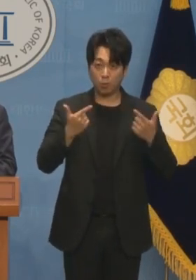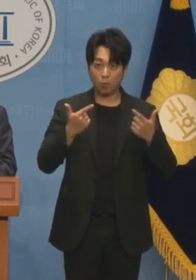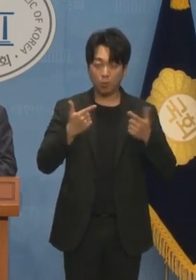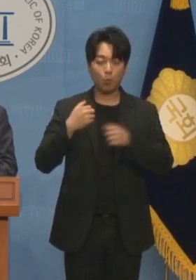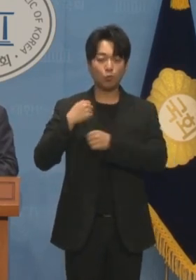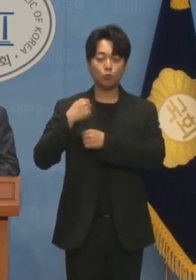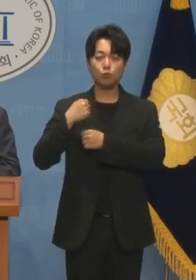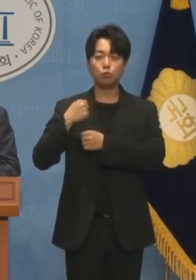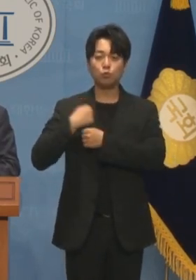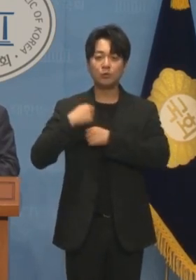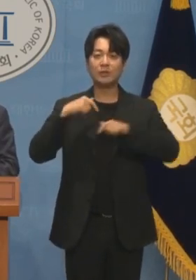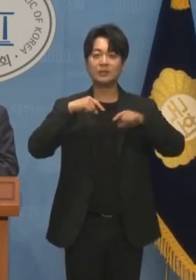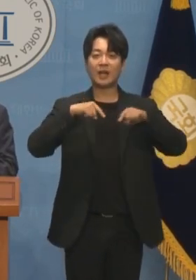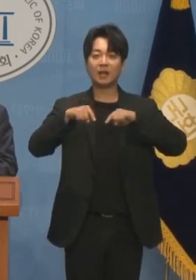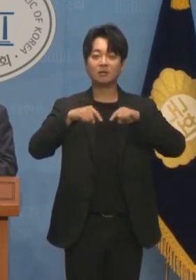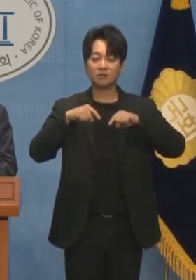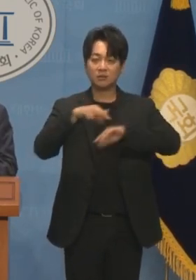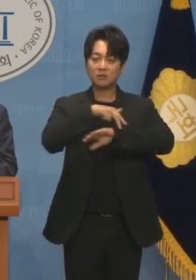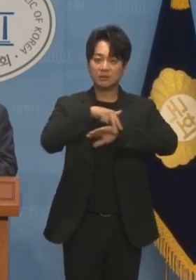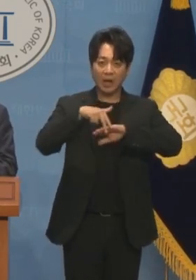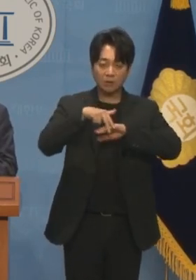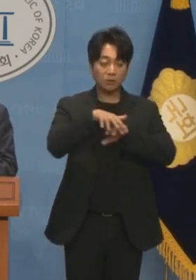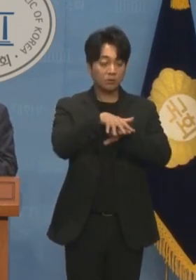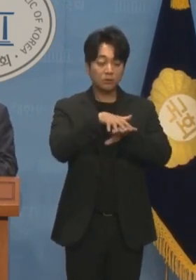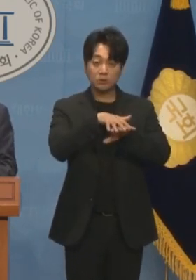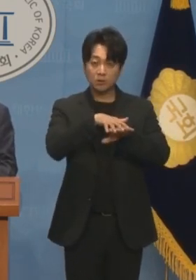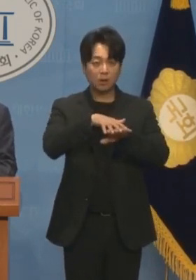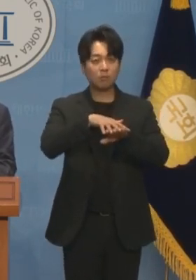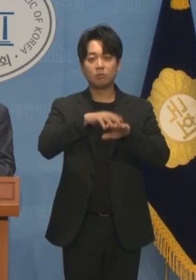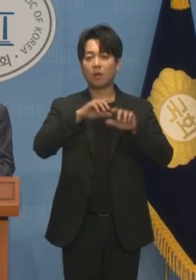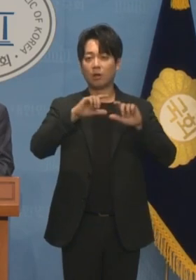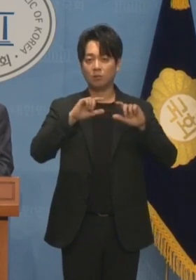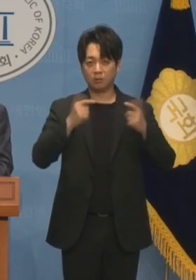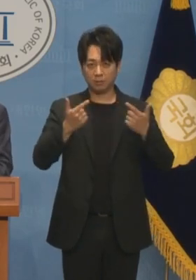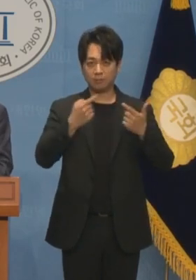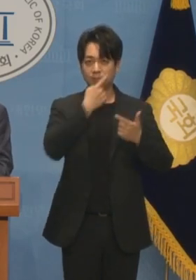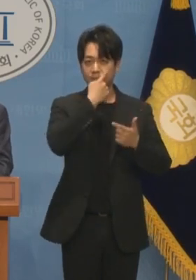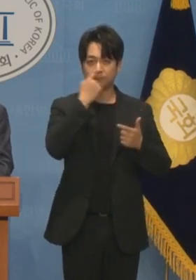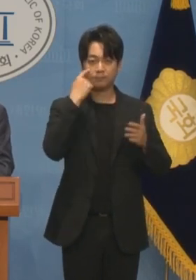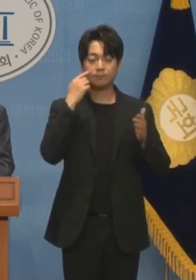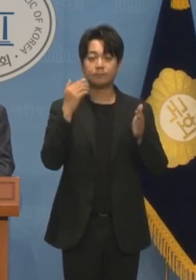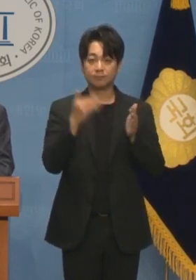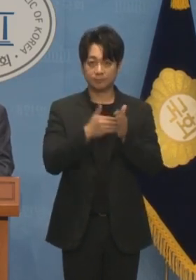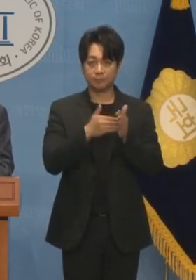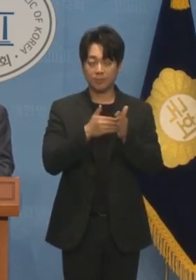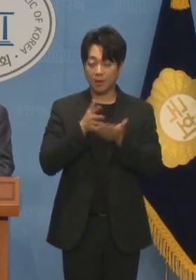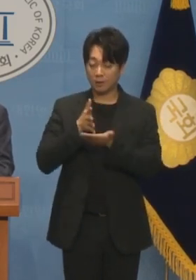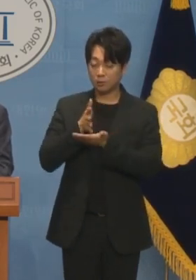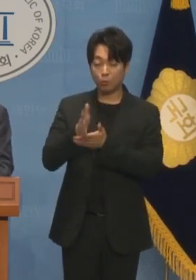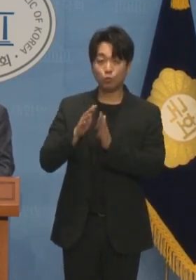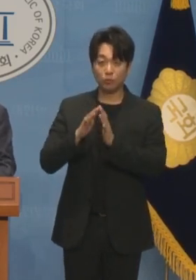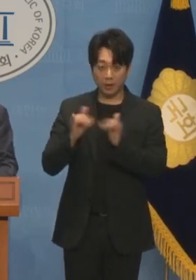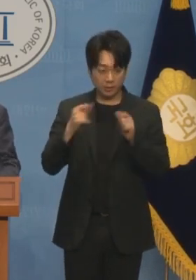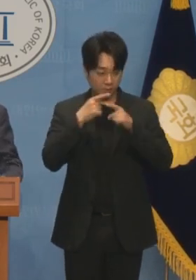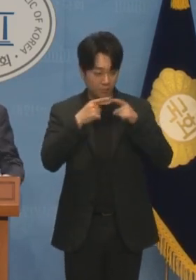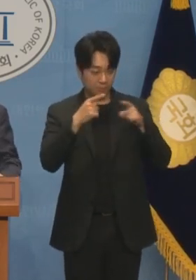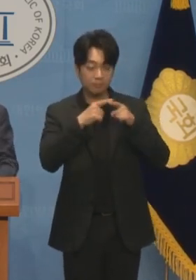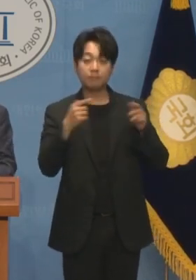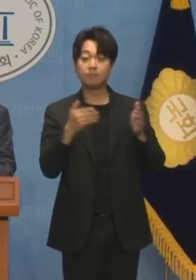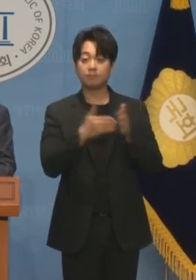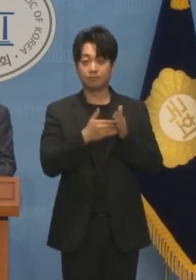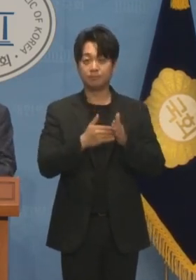군사 자정 용도 설치물도 더더욱 아닌 것으로 전문가들은 판명해